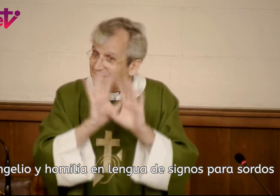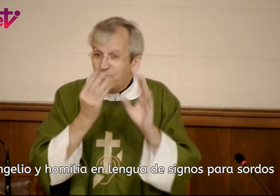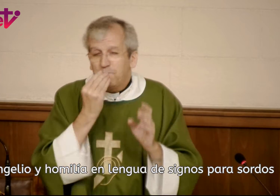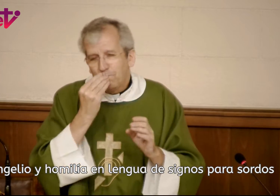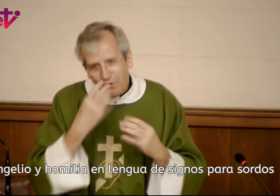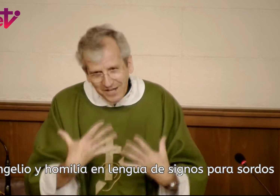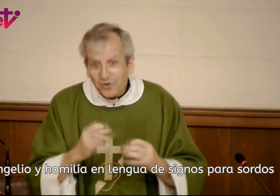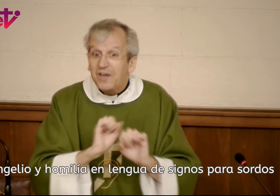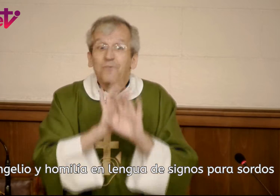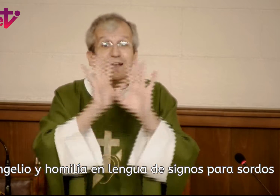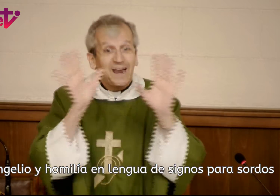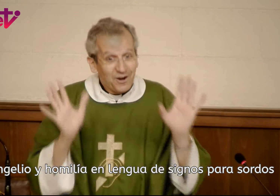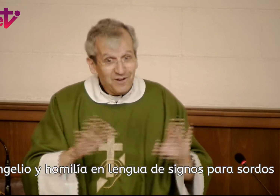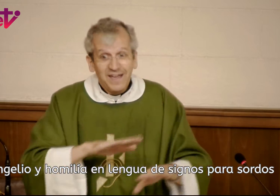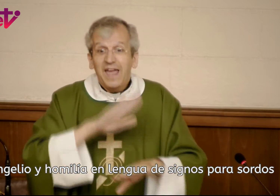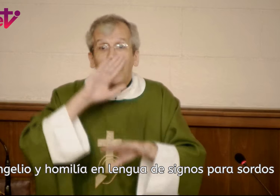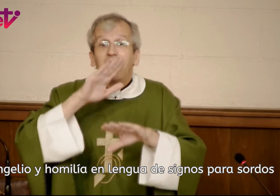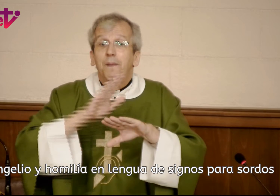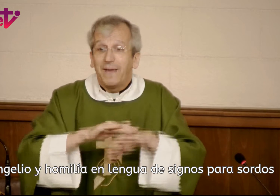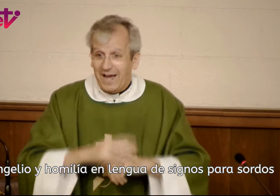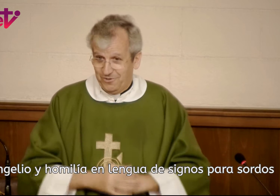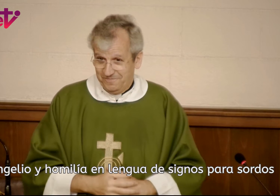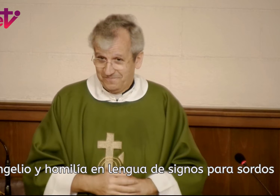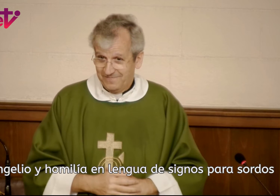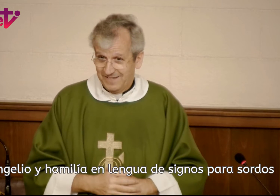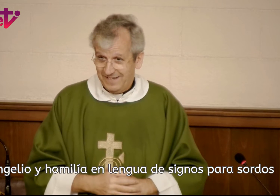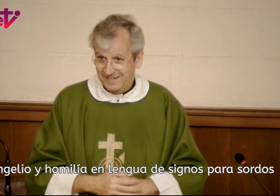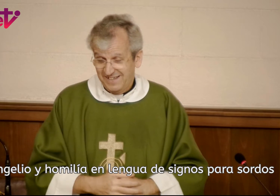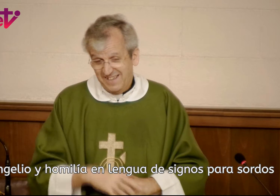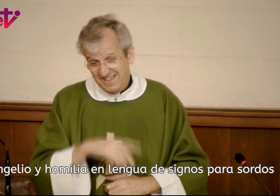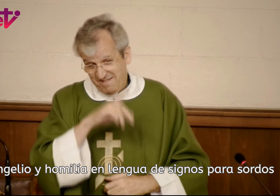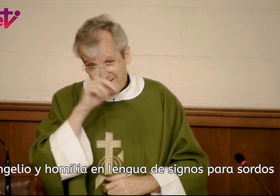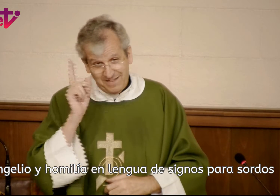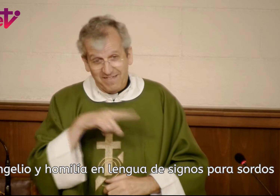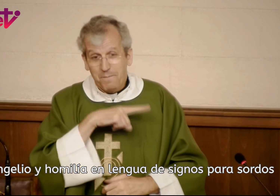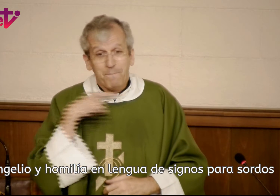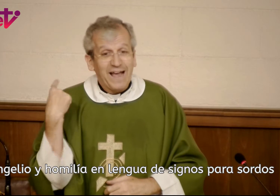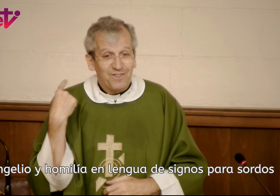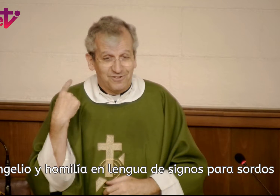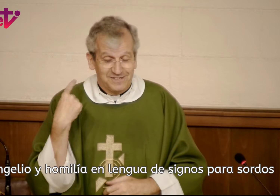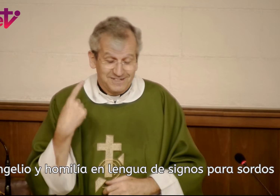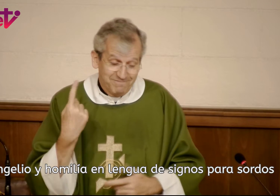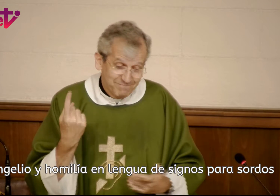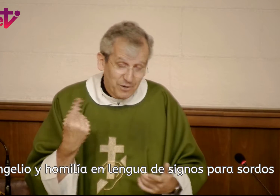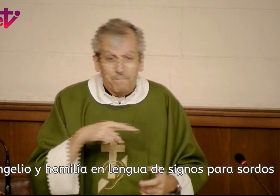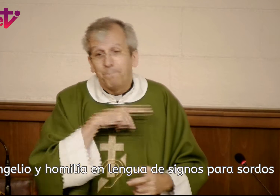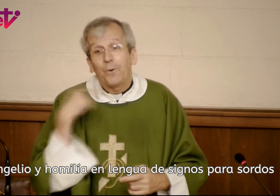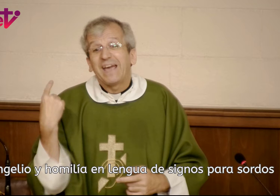muy bonito y muy claro el pecado. En Madrid hacen pecado, bueno, por